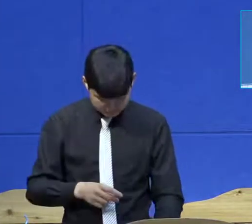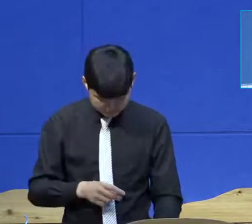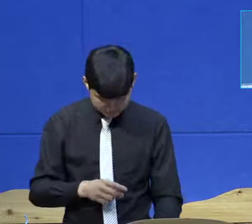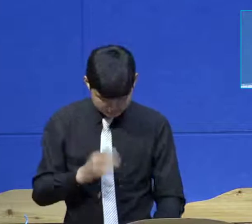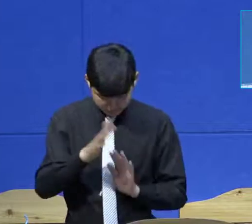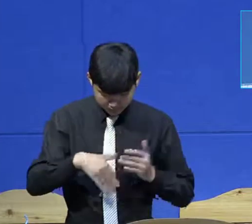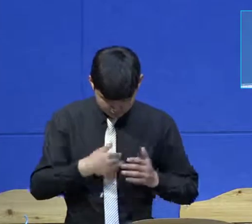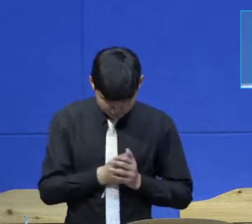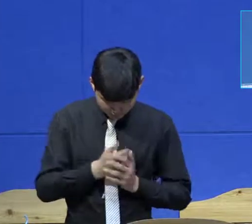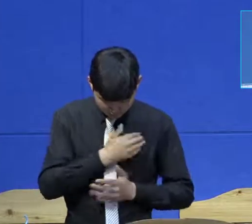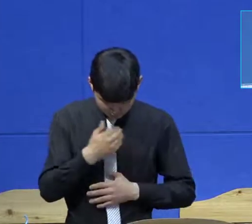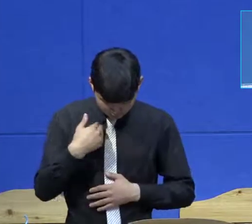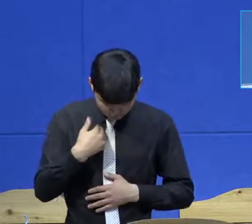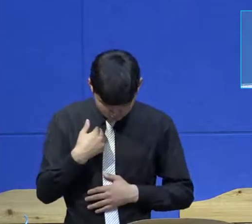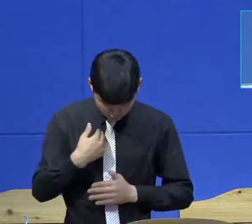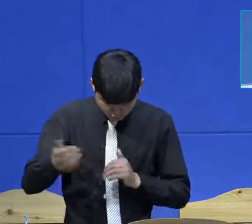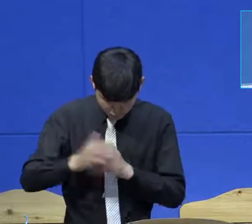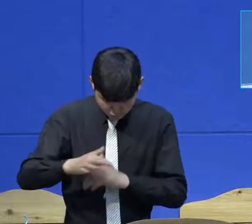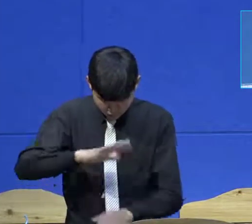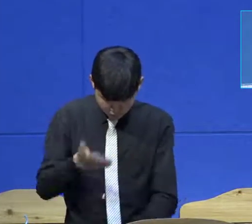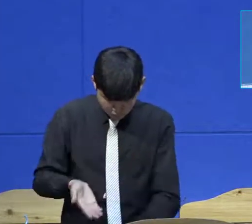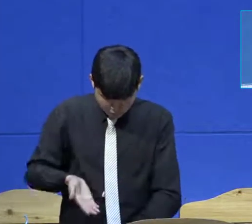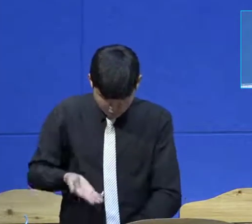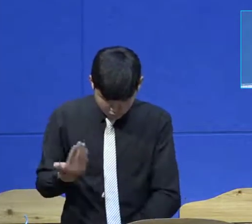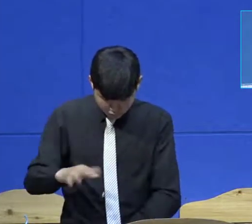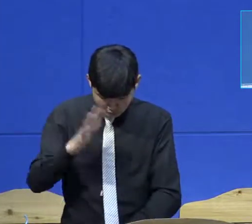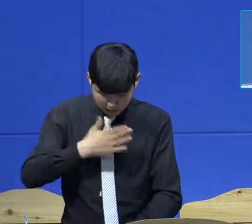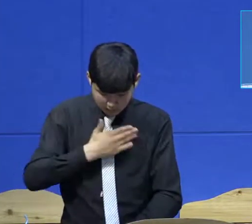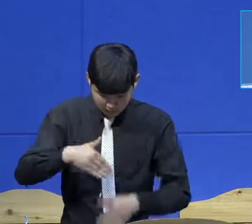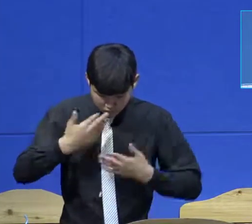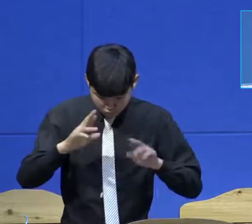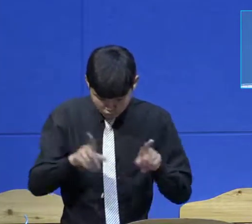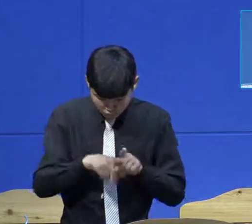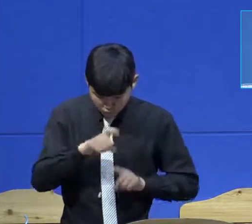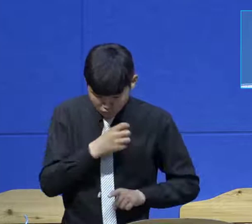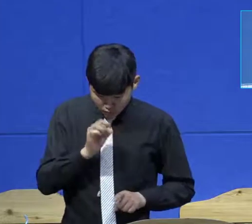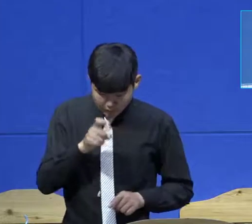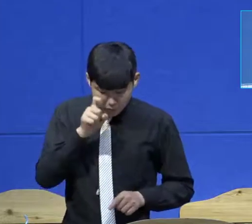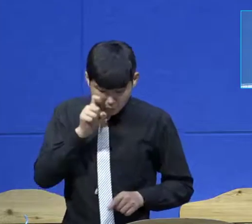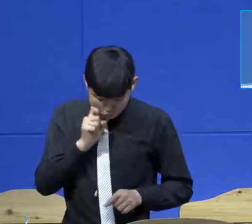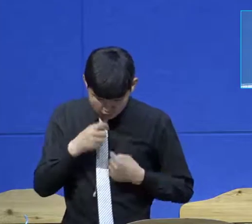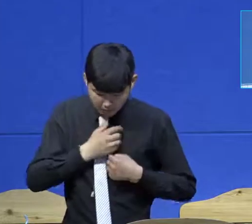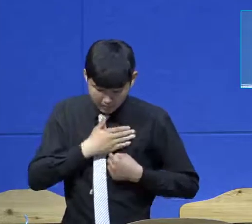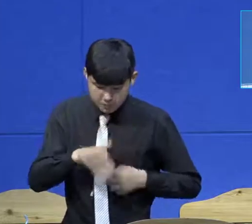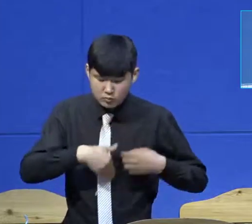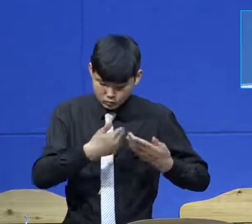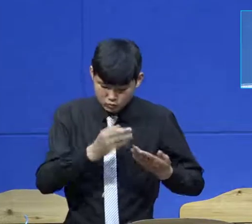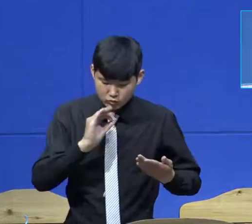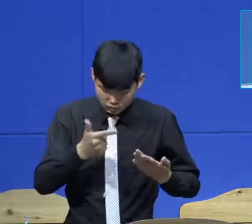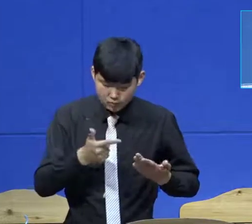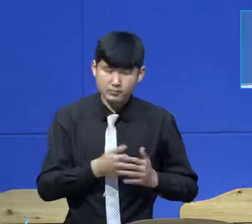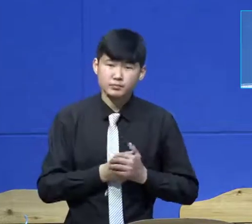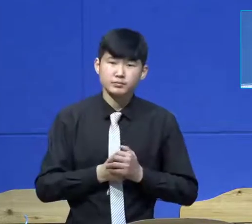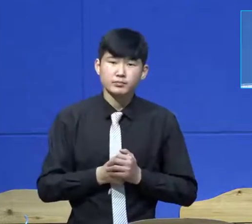хамтдаа уншия. Эцэг өхөгчдгийг босхон тэдэнд ам өгдөгчлэн хүү бас хүссэндээ ам өгдөг.